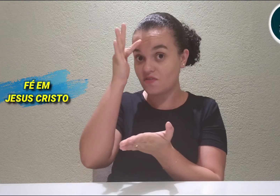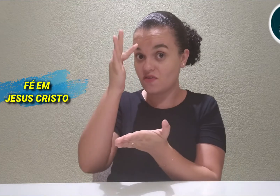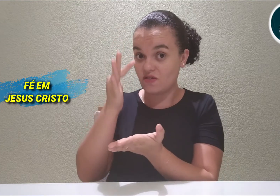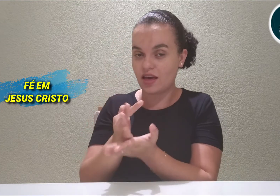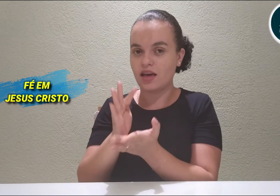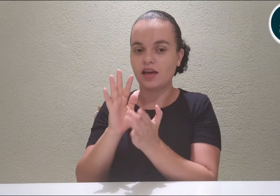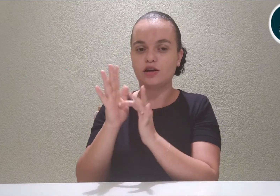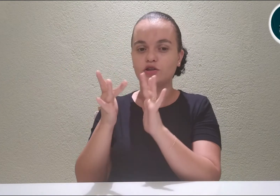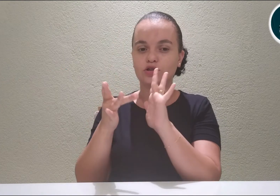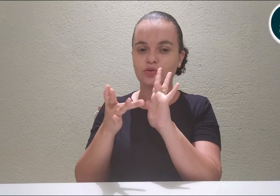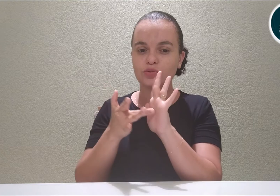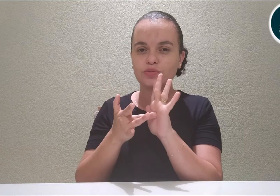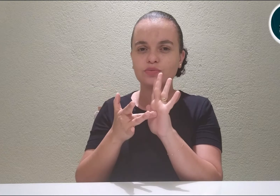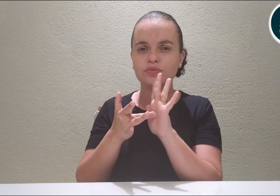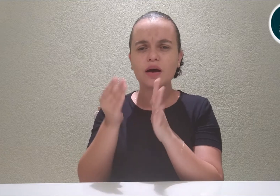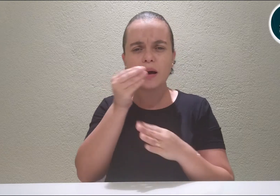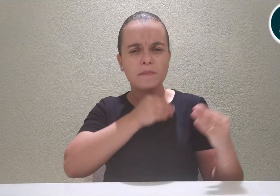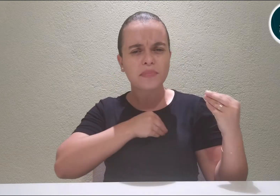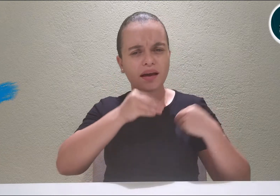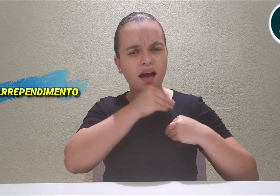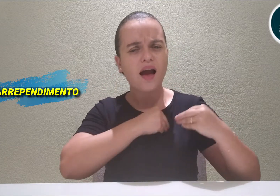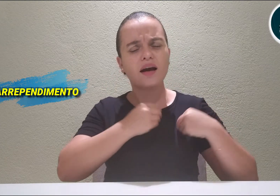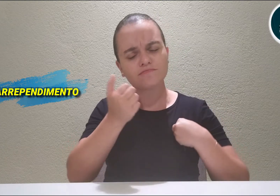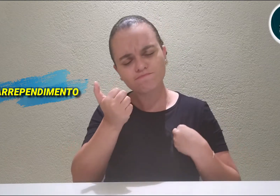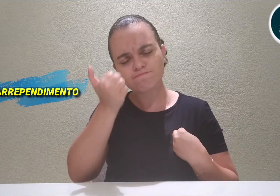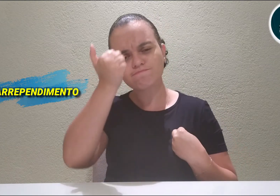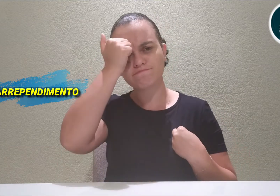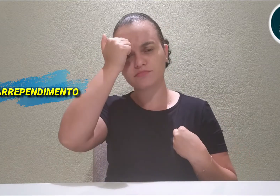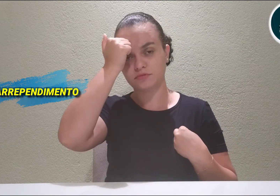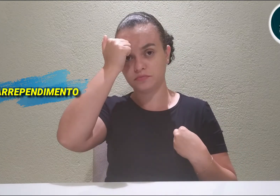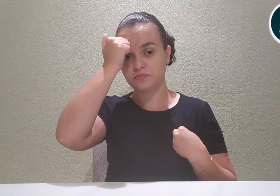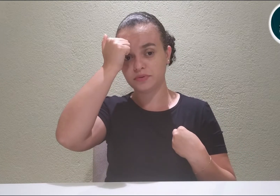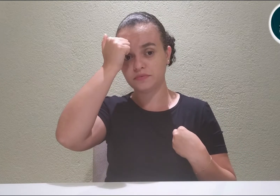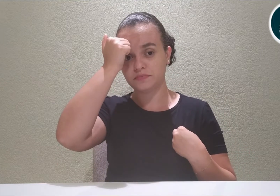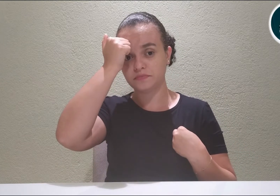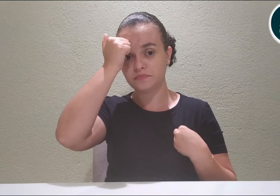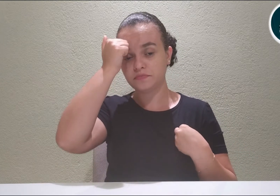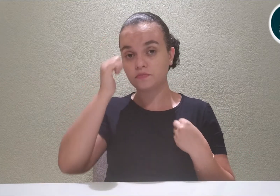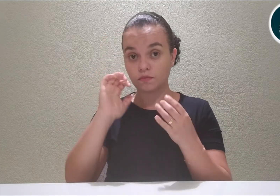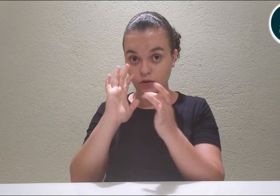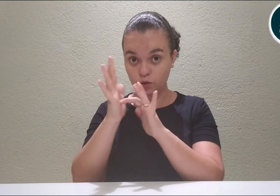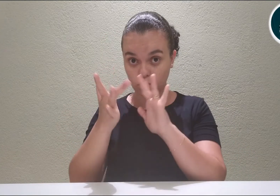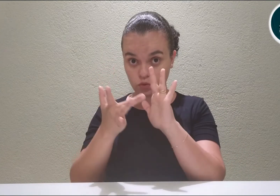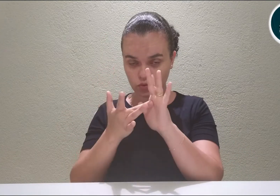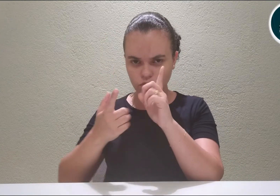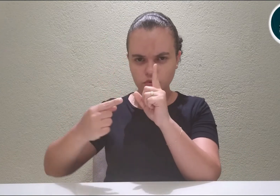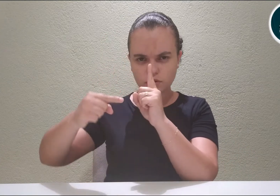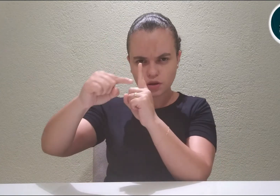Cristo. Esse olhar é ter fé, é arrepender-se dos seus